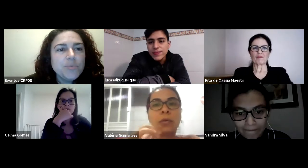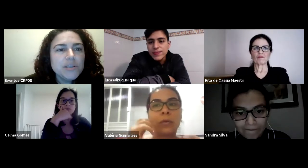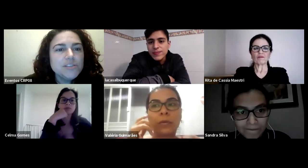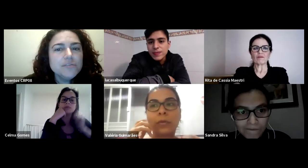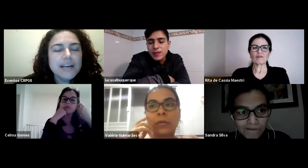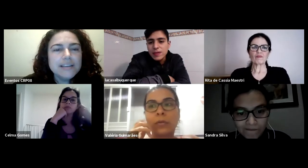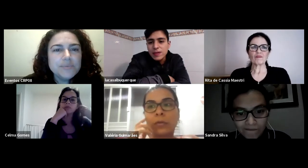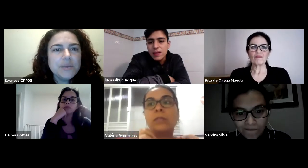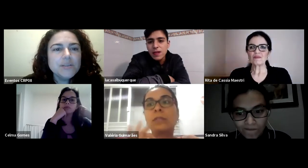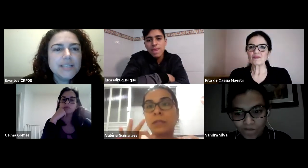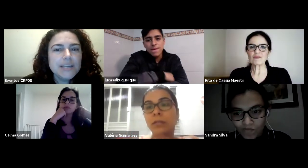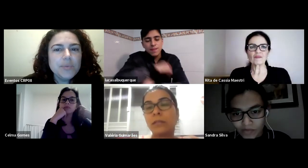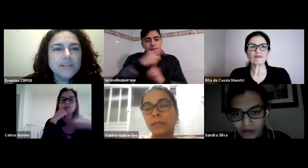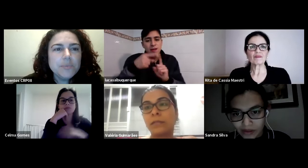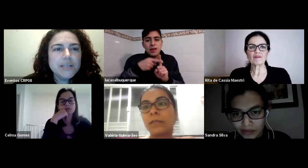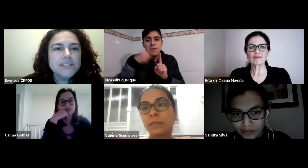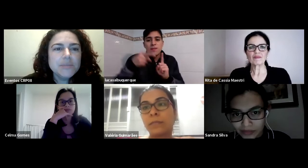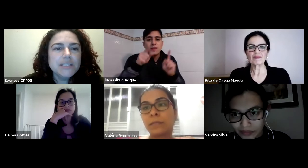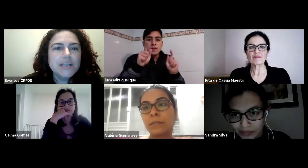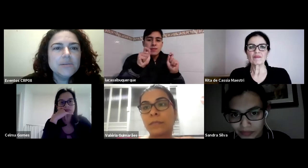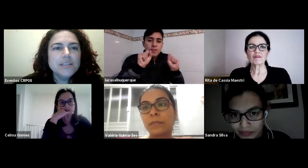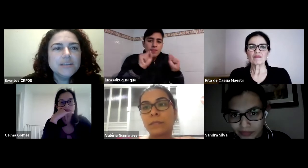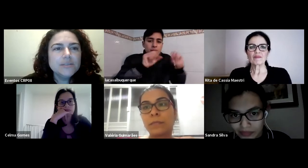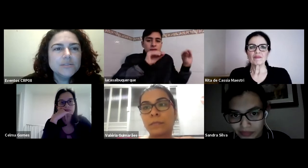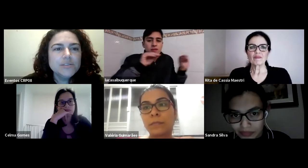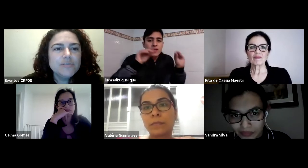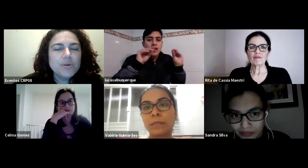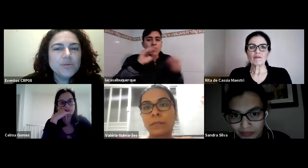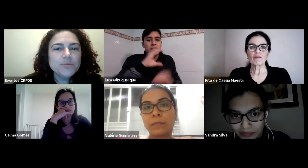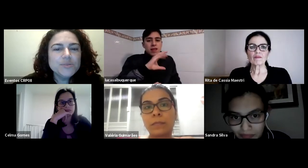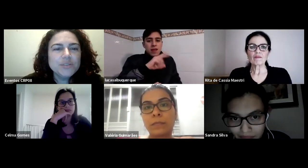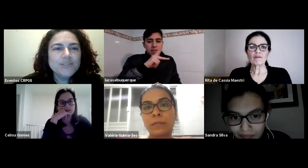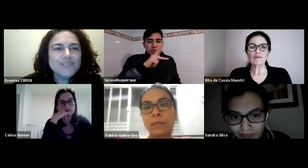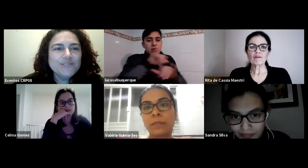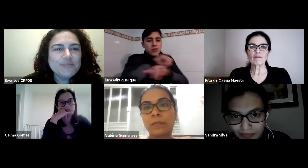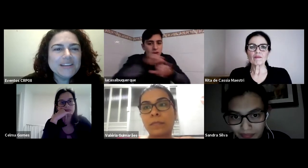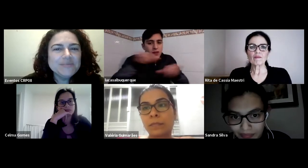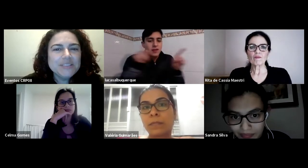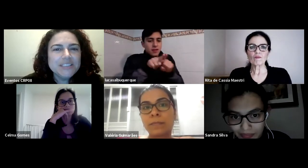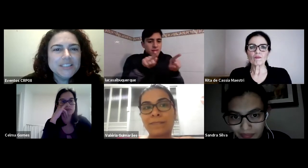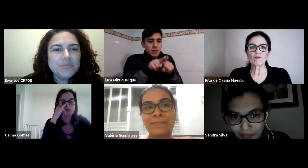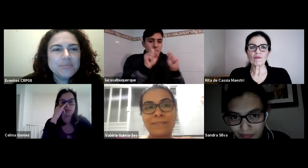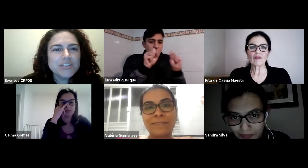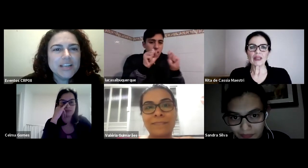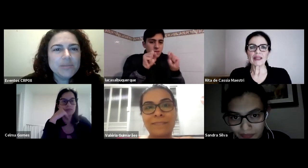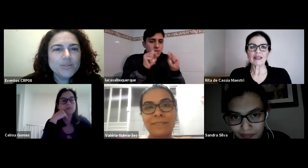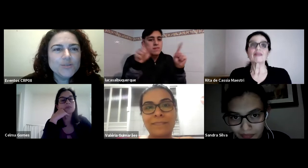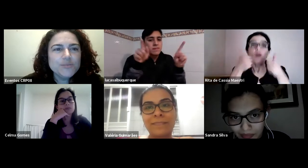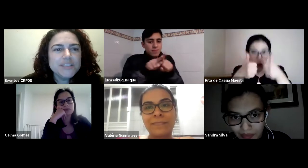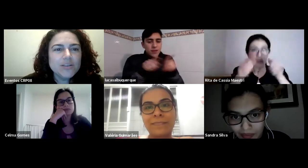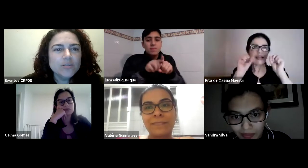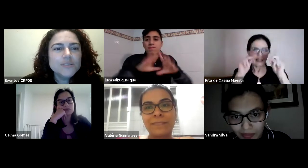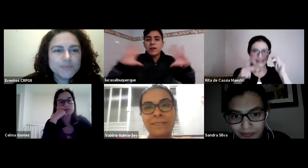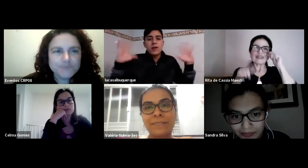Depois a gente pode divulgar pelo CRP também esse material, Rita, quando estiver pronto, se puder nos informar, para chegar para todos